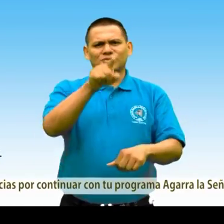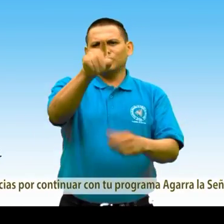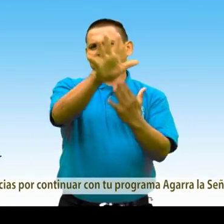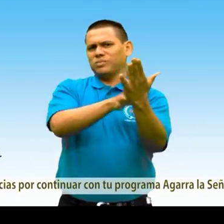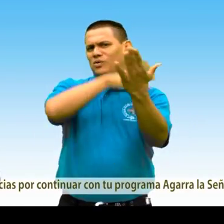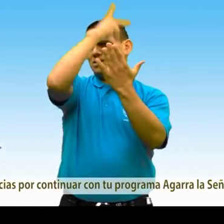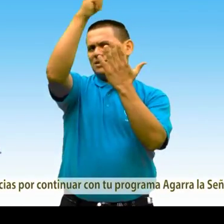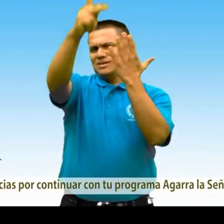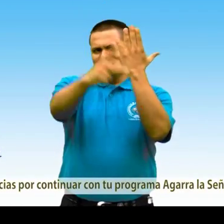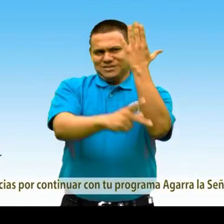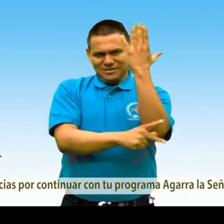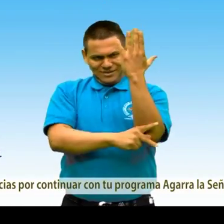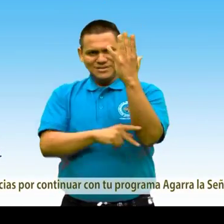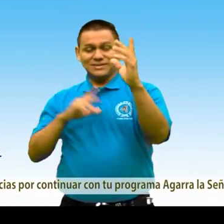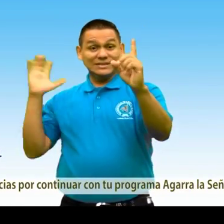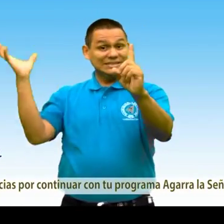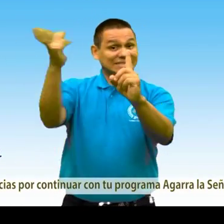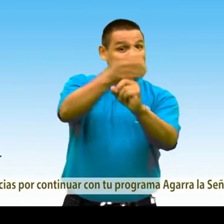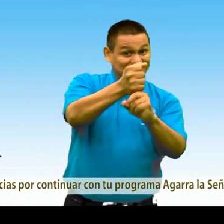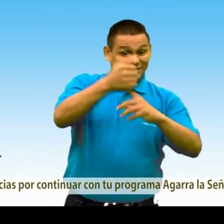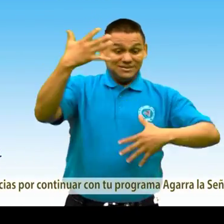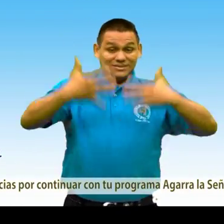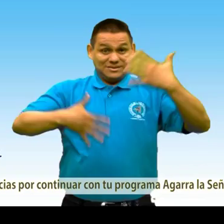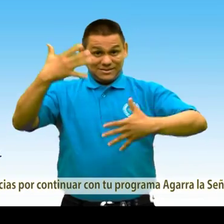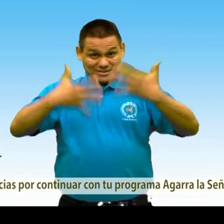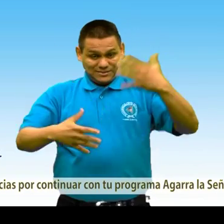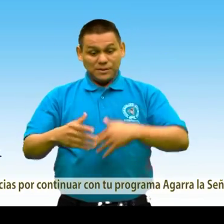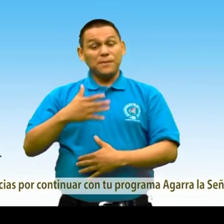Gracias por continuar con tu programa Agarra la Seña.